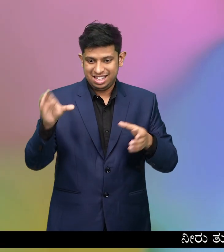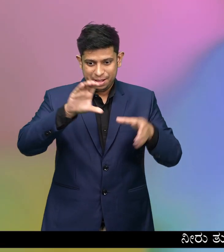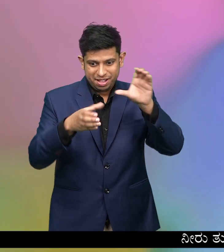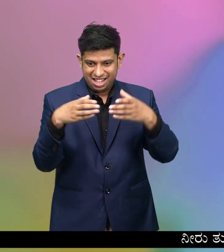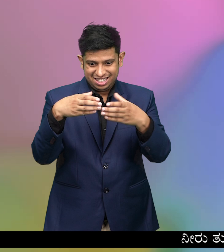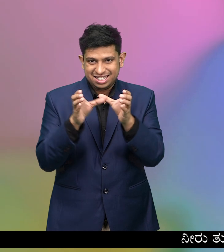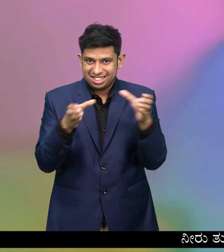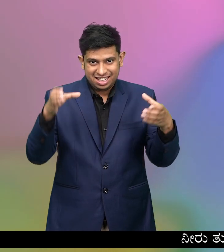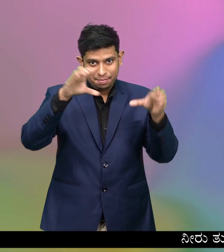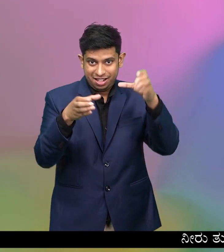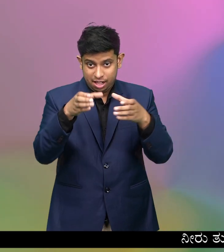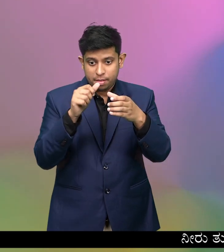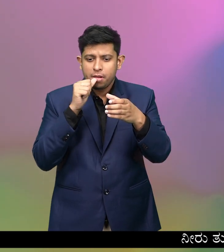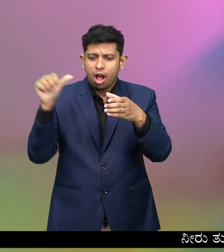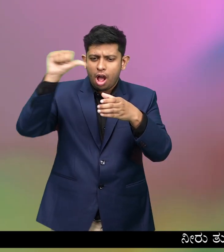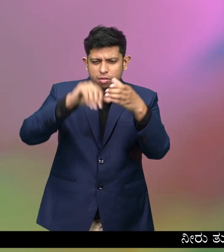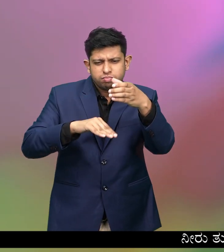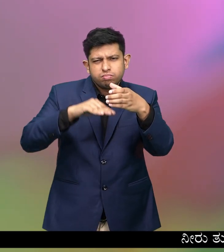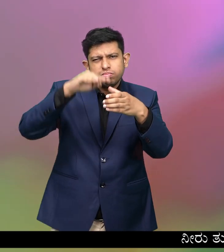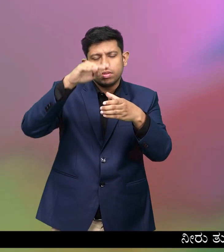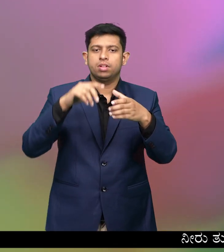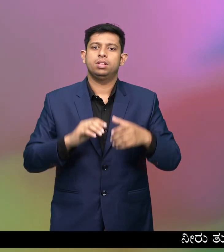ನೀರು ತುಂಬಿದ ಬೀಕರ್ ತೆಗೆದುಕೊಳ್ಳಿ.